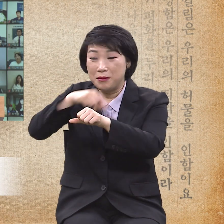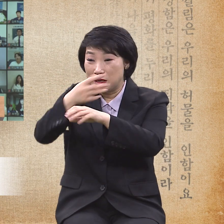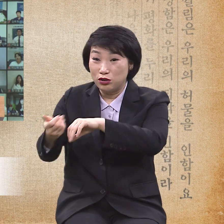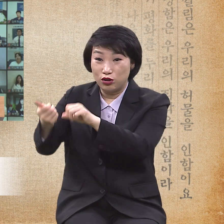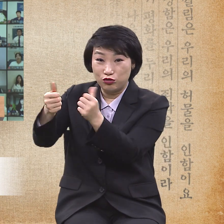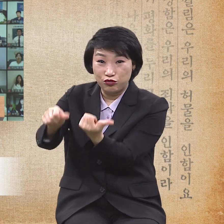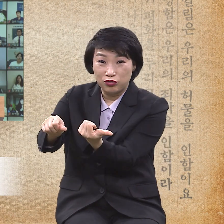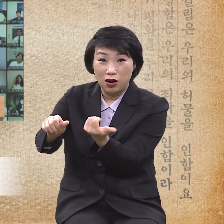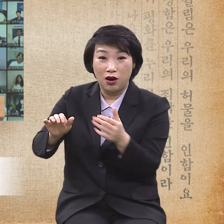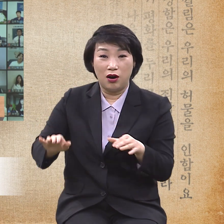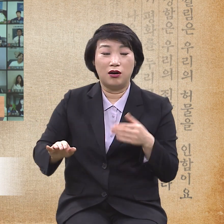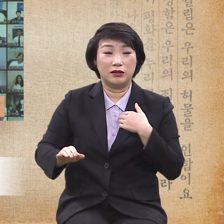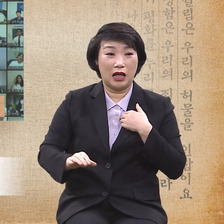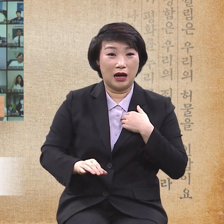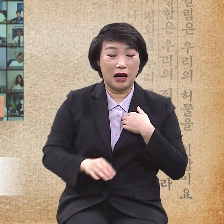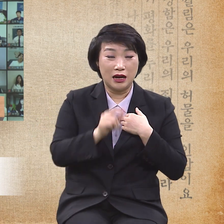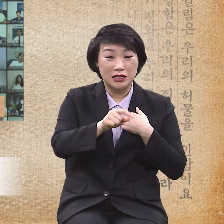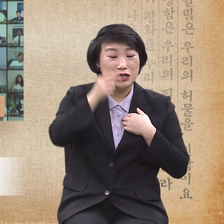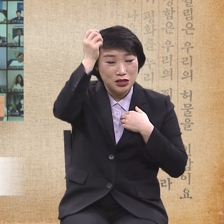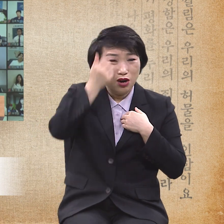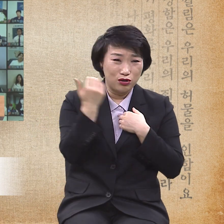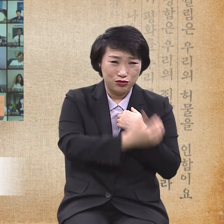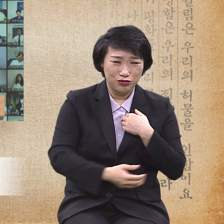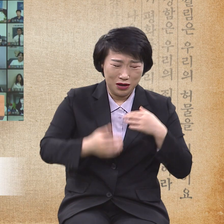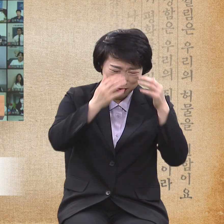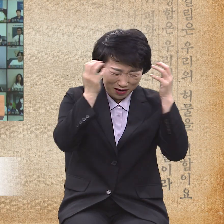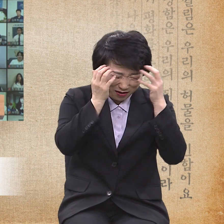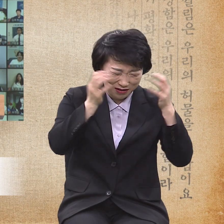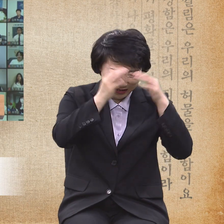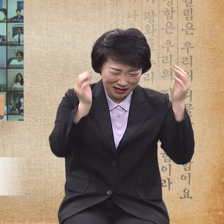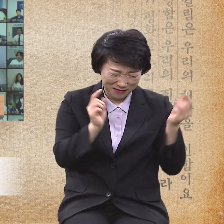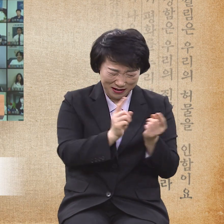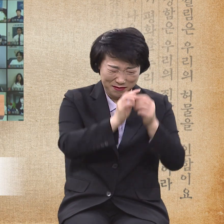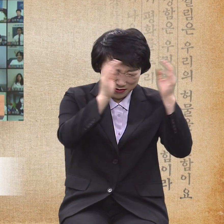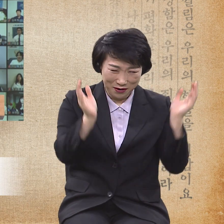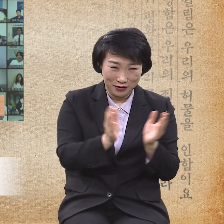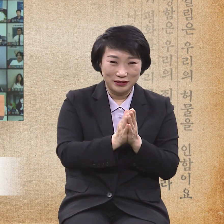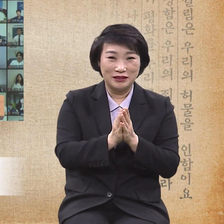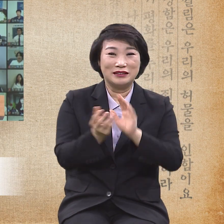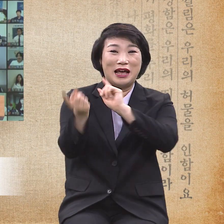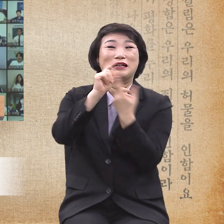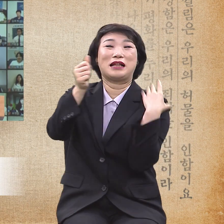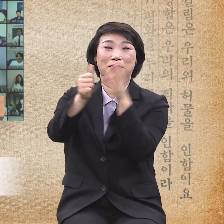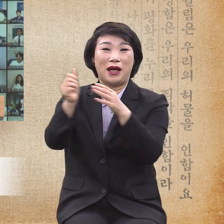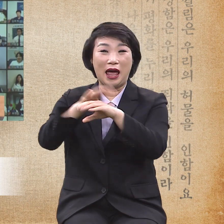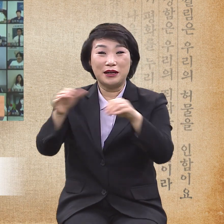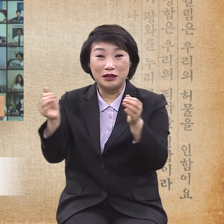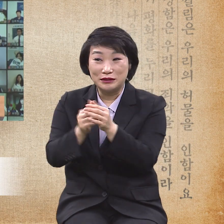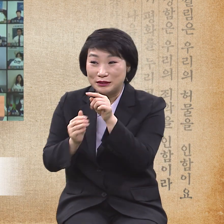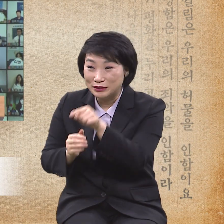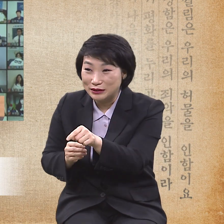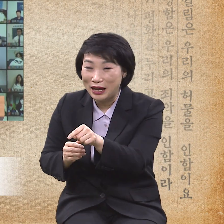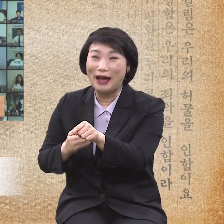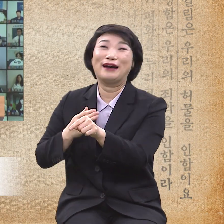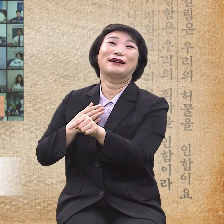흘려 죽으심으로 내가 영육간에 당할 모든 고통을 다 해결하셨으니 이것이